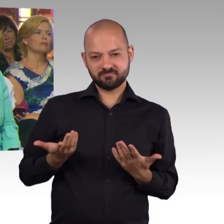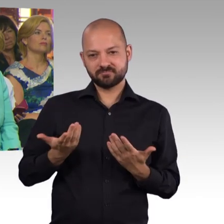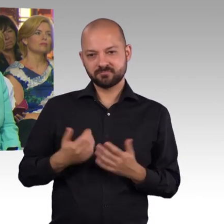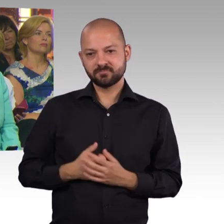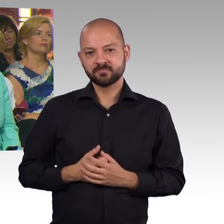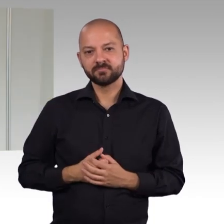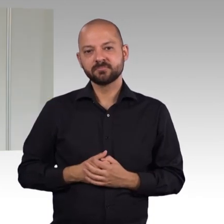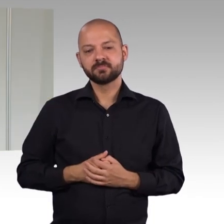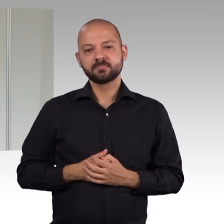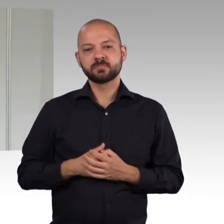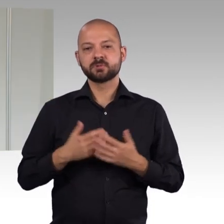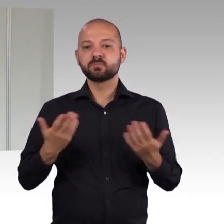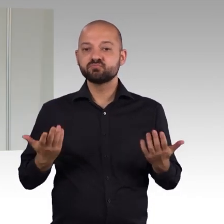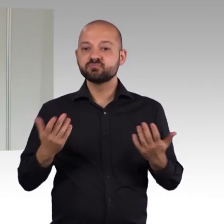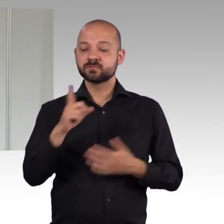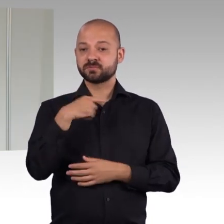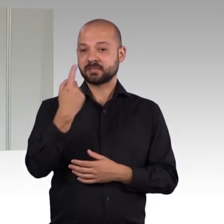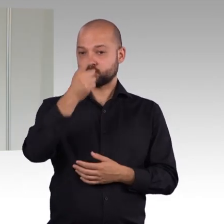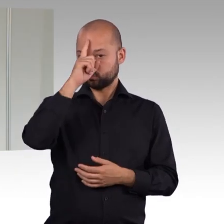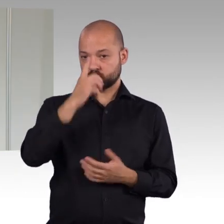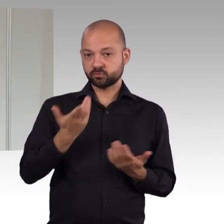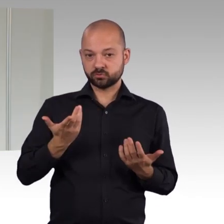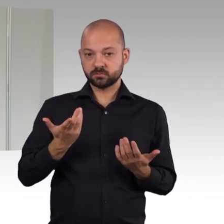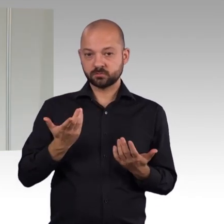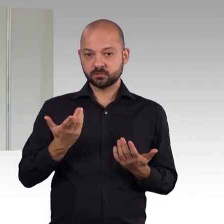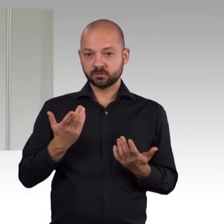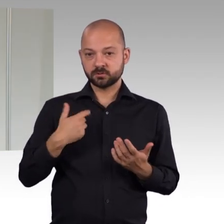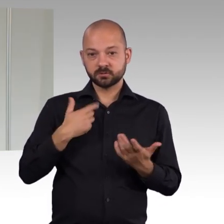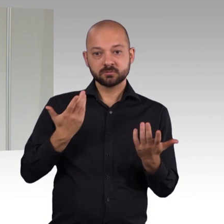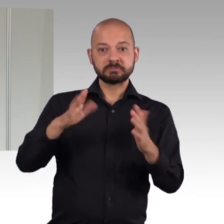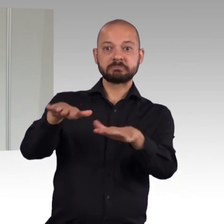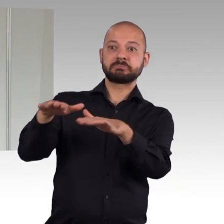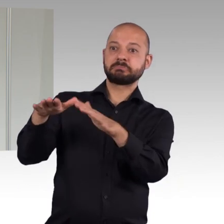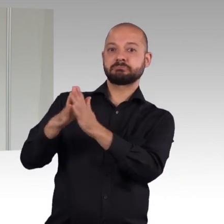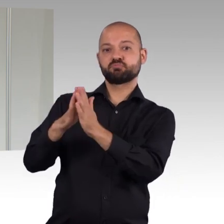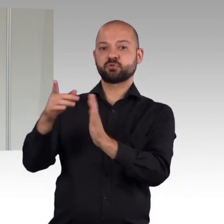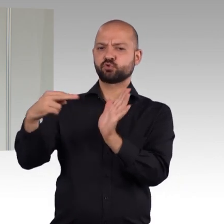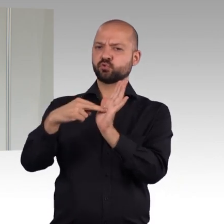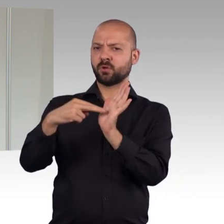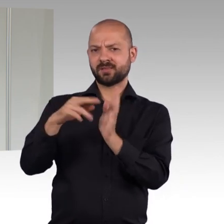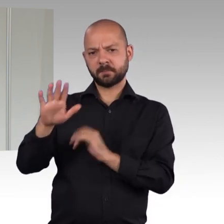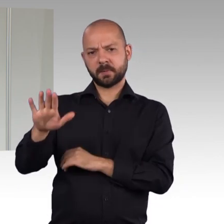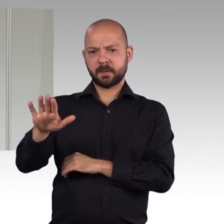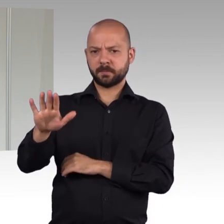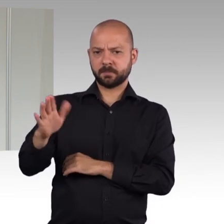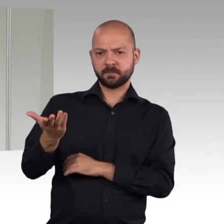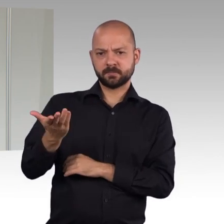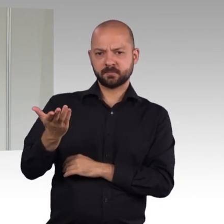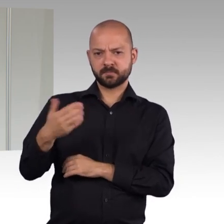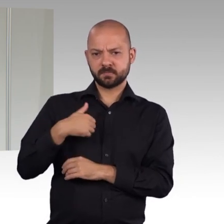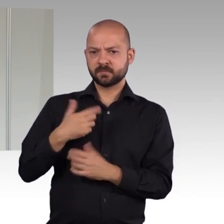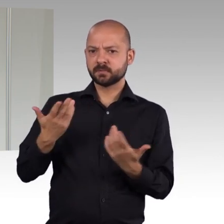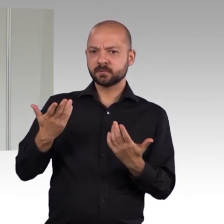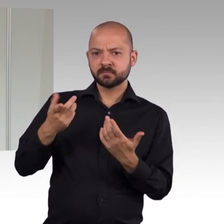ihr mithelft, dass es dort insgesamt gelingen kann, eine Sicherheitsstruktur aufzubauen, dann darf Deutschland sich nicht einfach